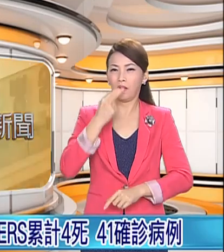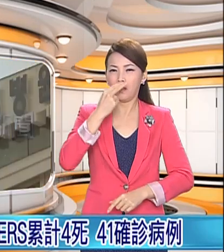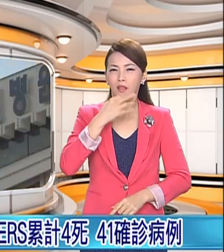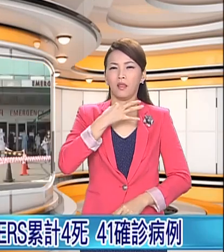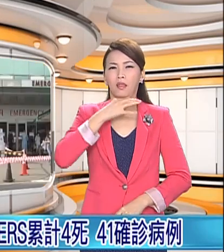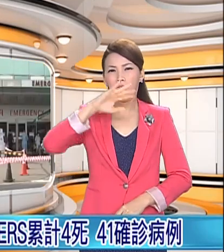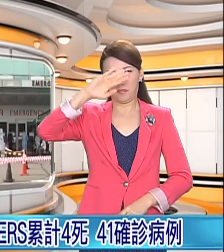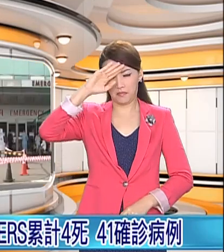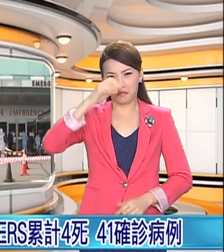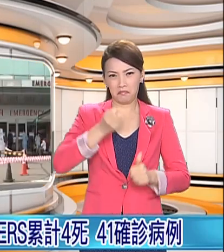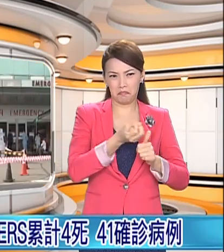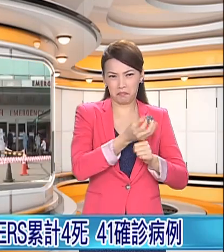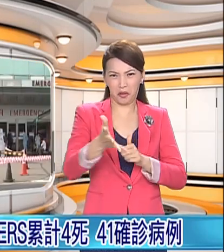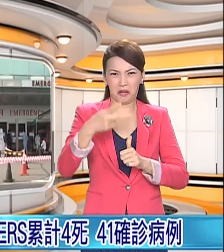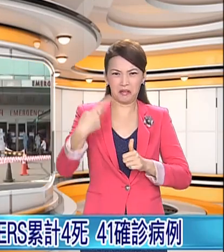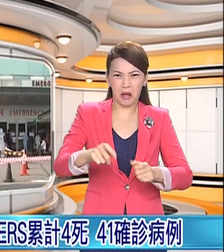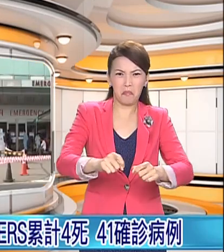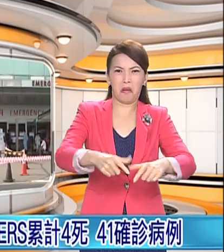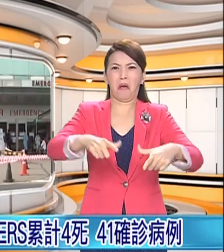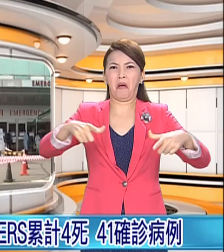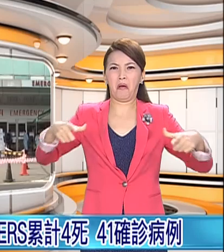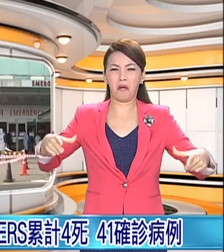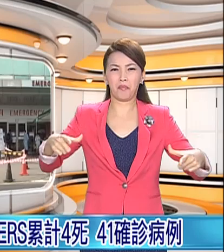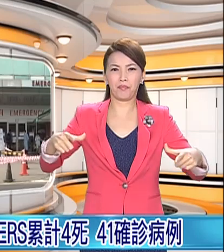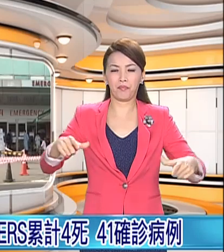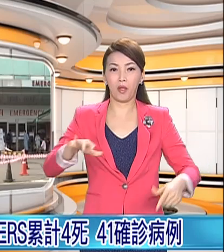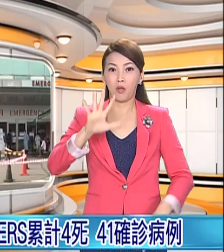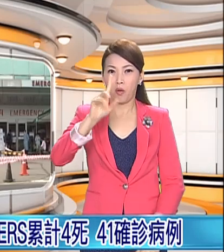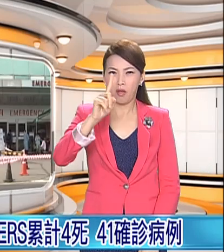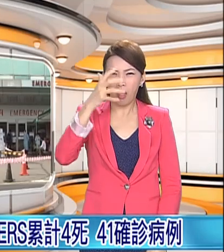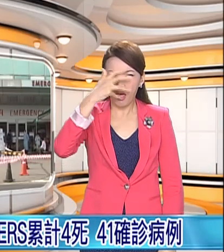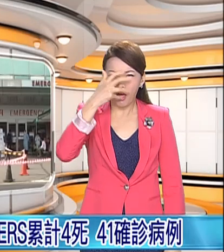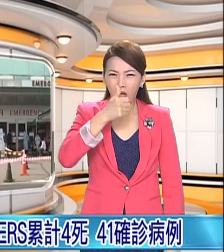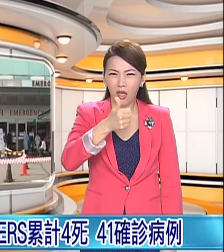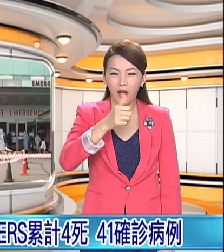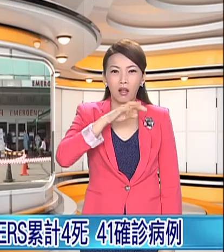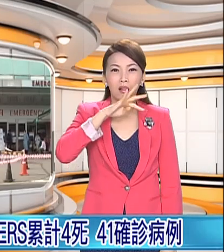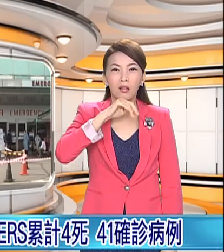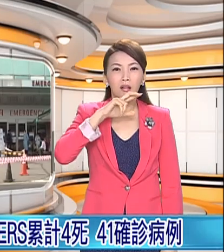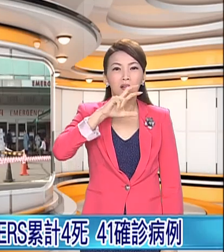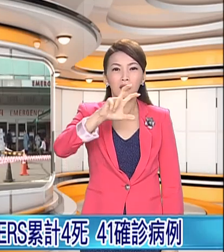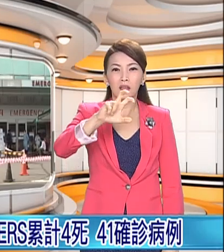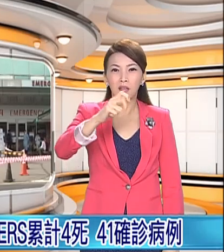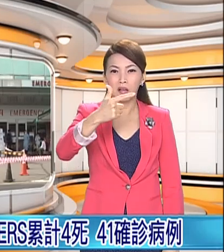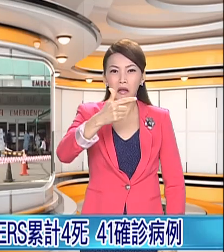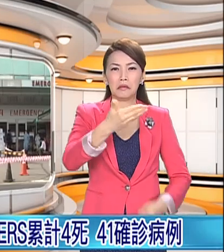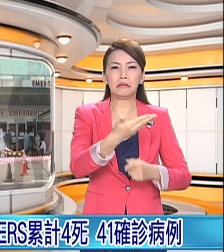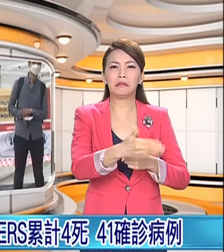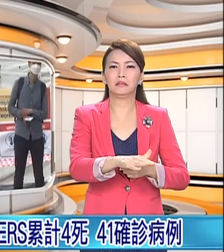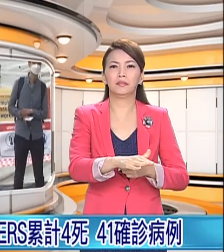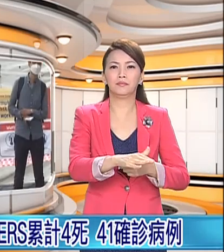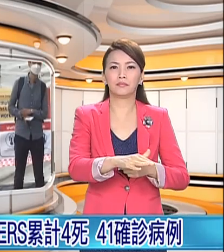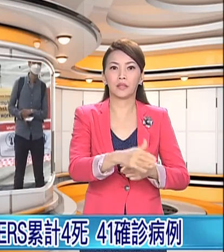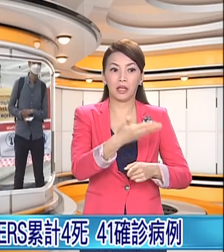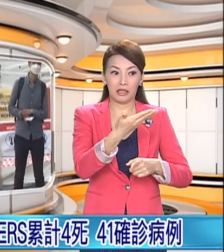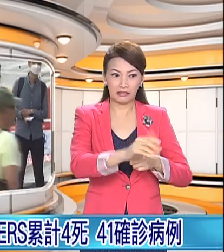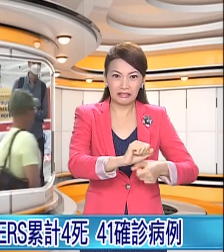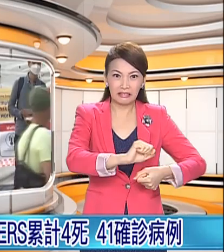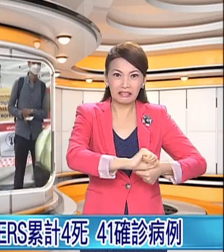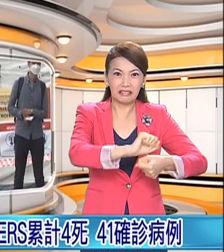情再扩大，又有一名76岁的确诊患者死亡，使得死亡人数已经增加到